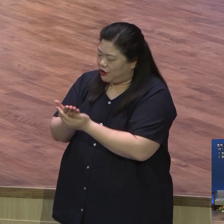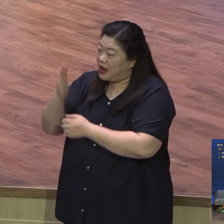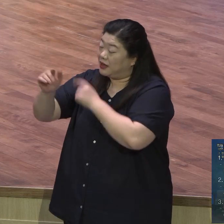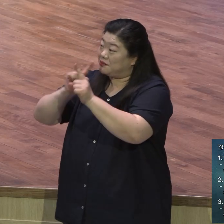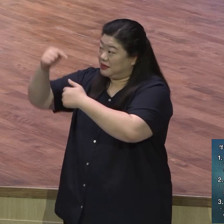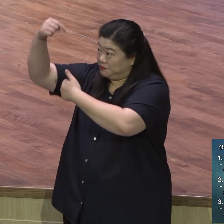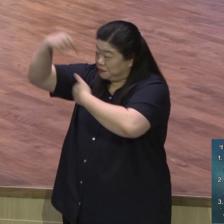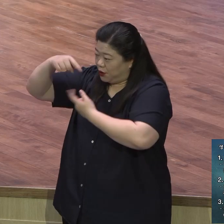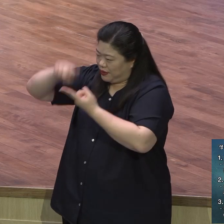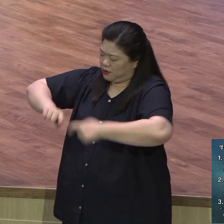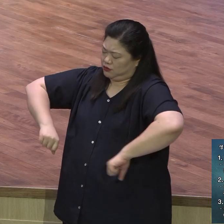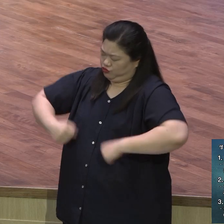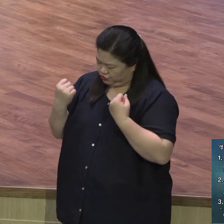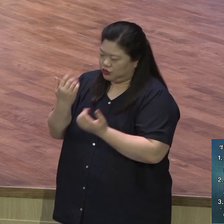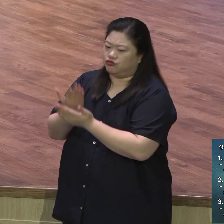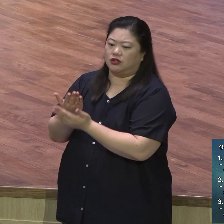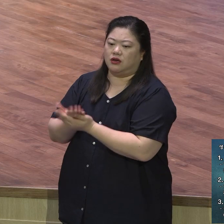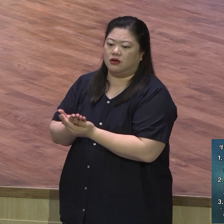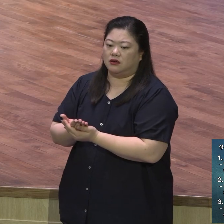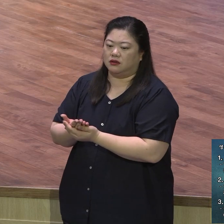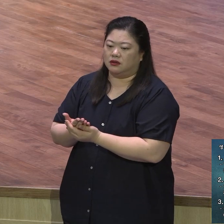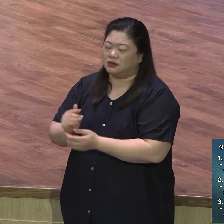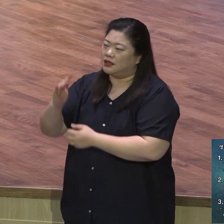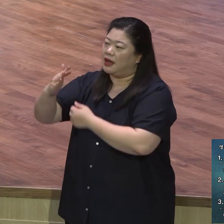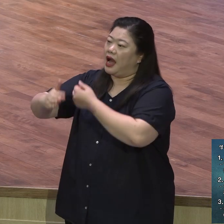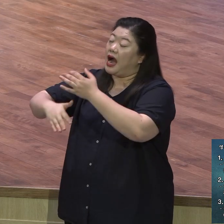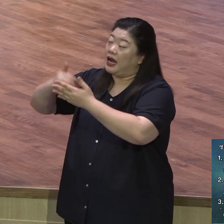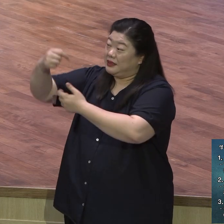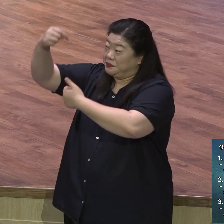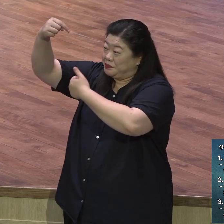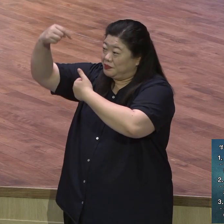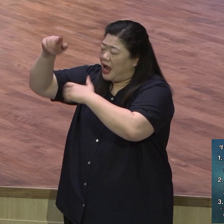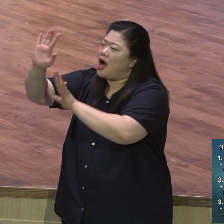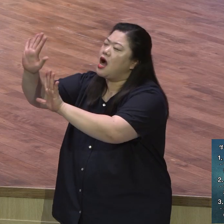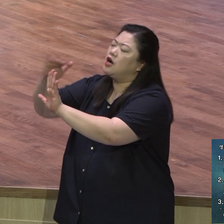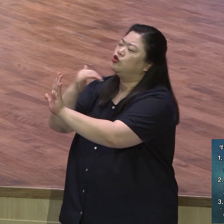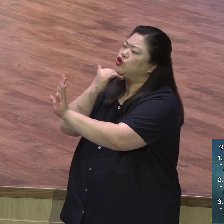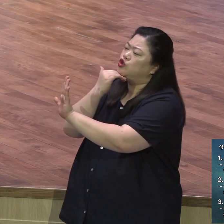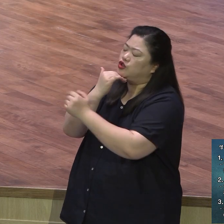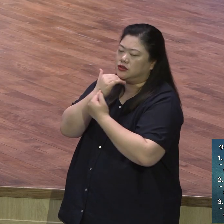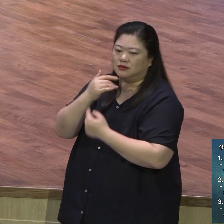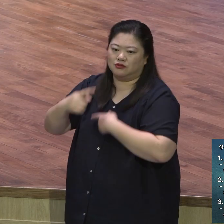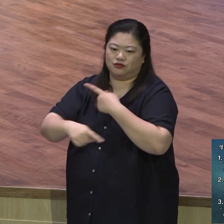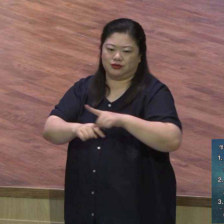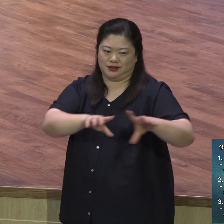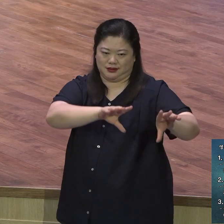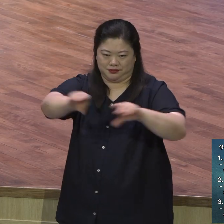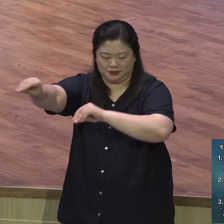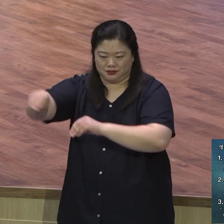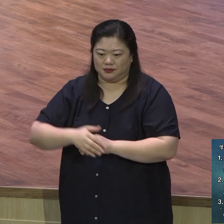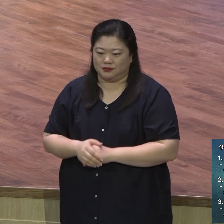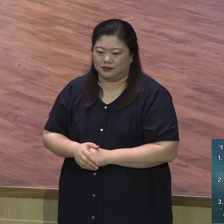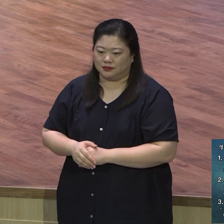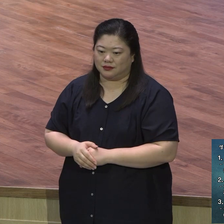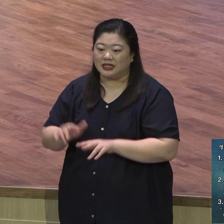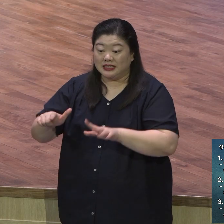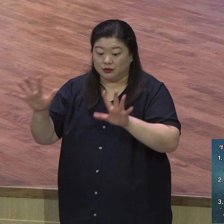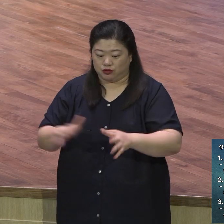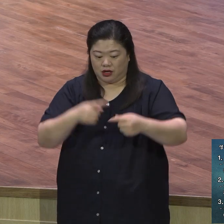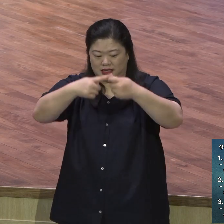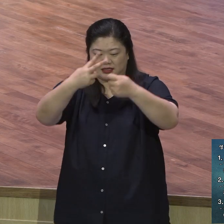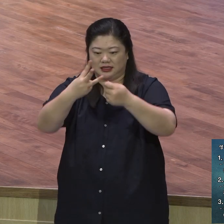순종하게 하야죠 토달지 마세요 토달면 사단이 당장 역사합니다 하나님 영적 군사로 승리해달라고 우리 주여와